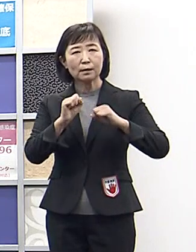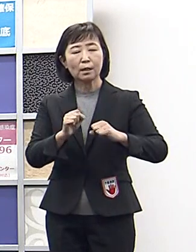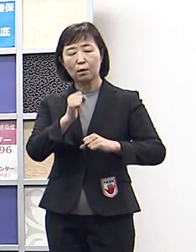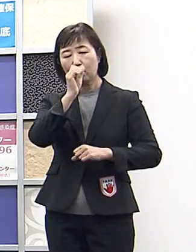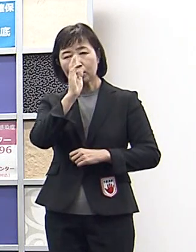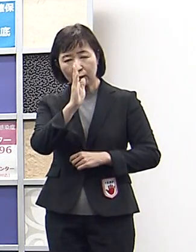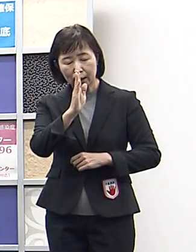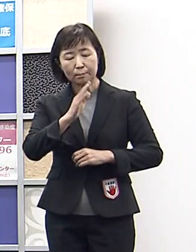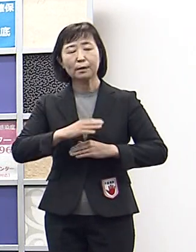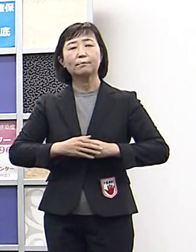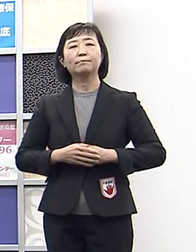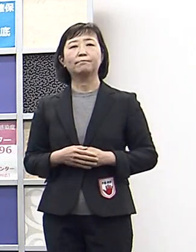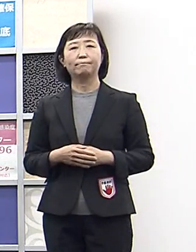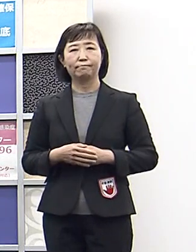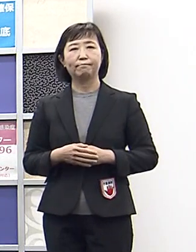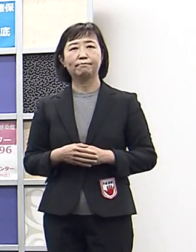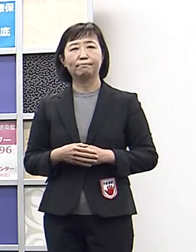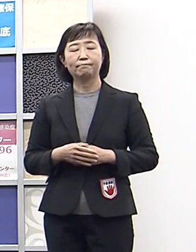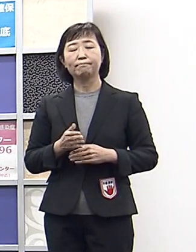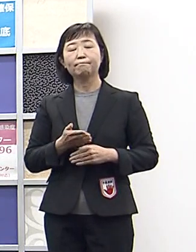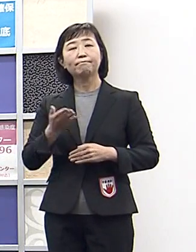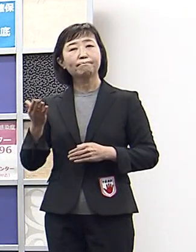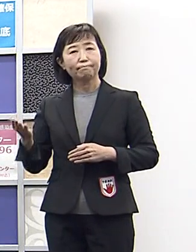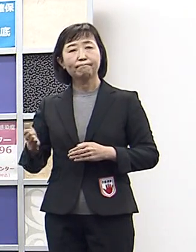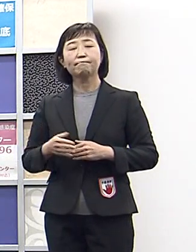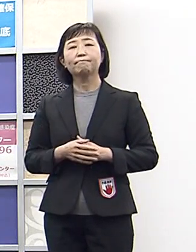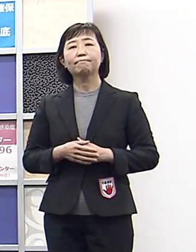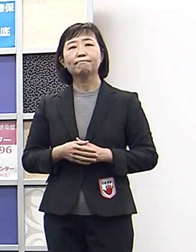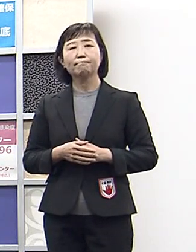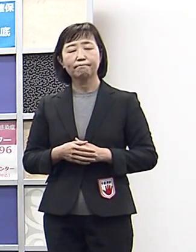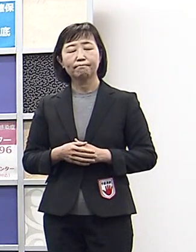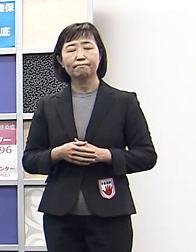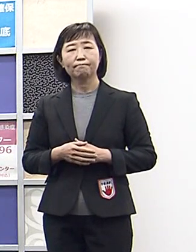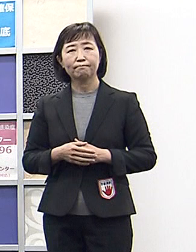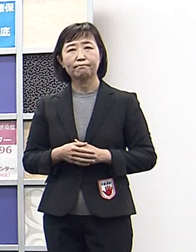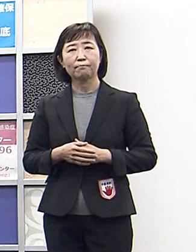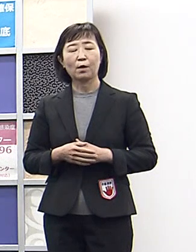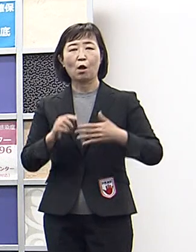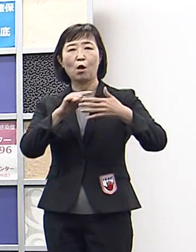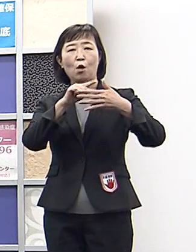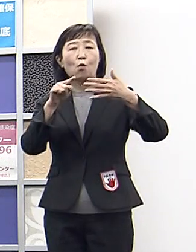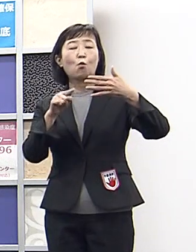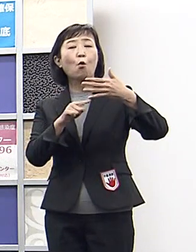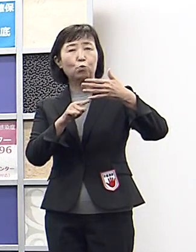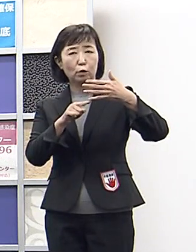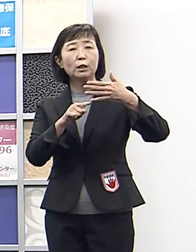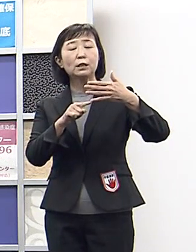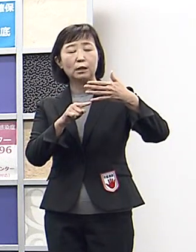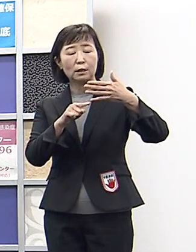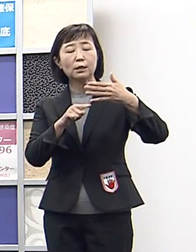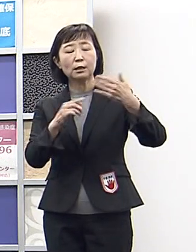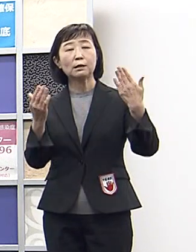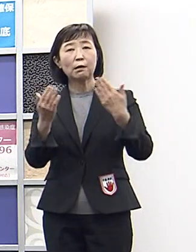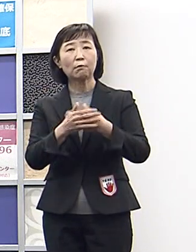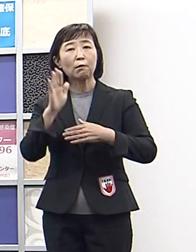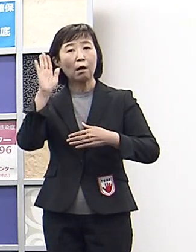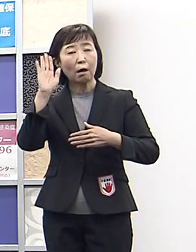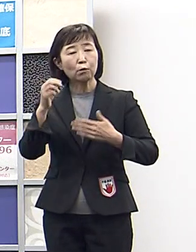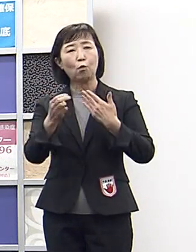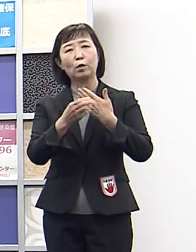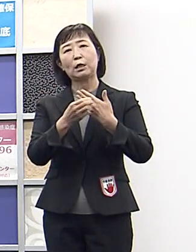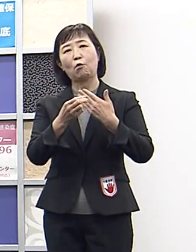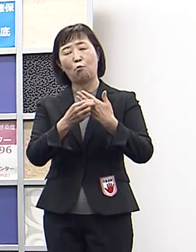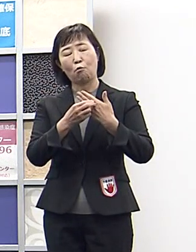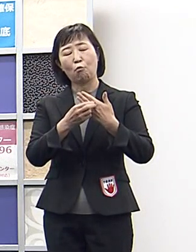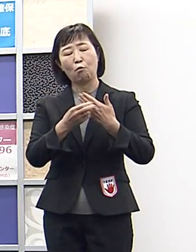お願いを申し上げます次に本題の5類感染症への移行に伴う医療提供体制について